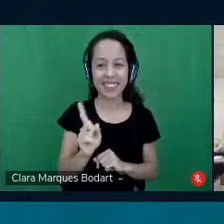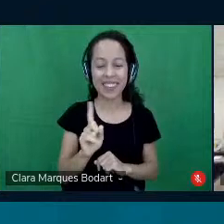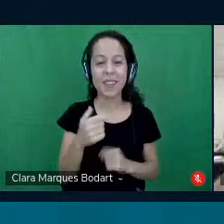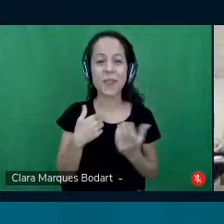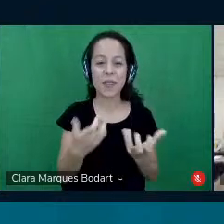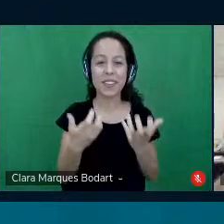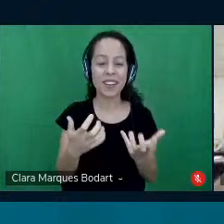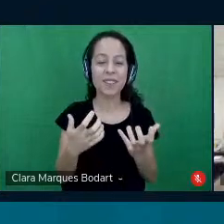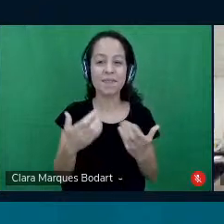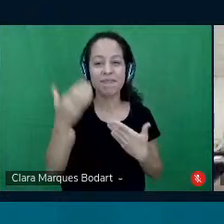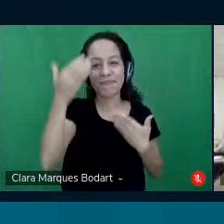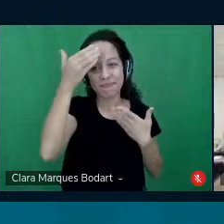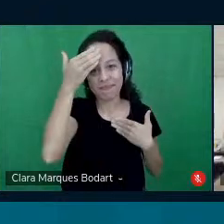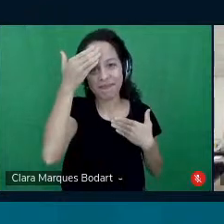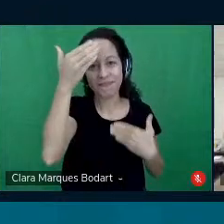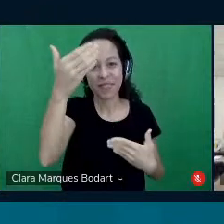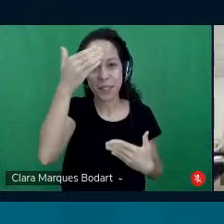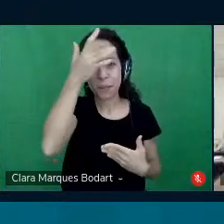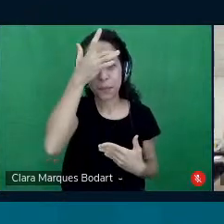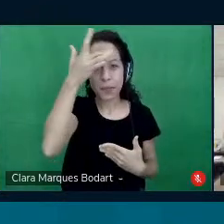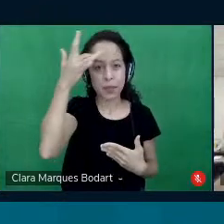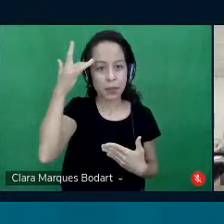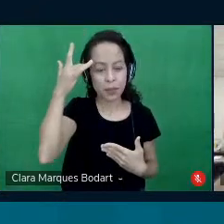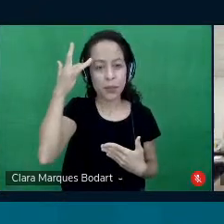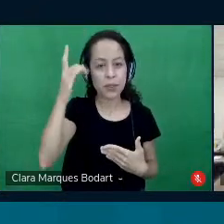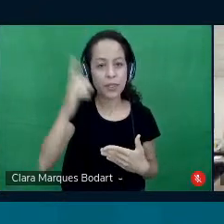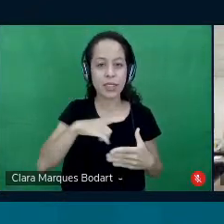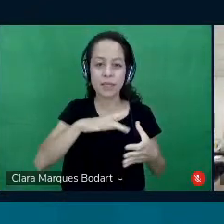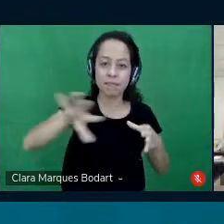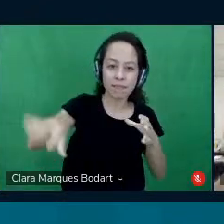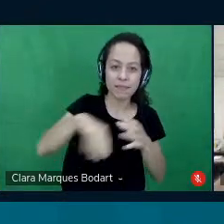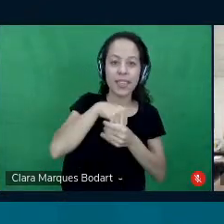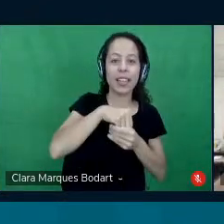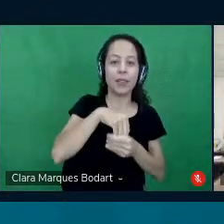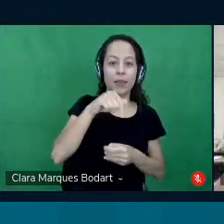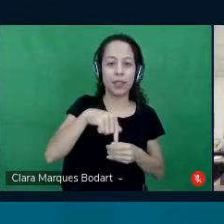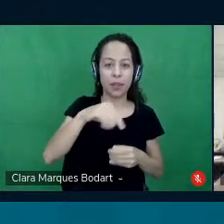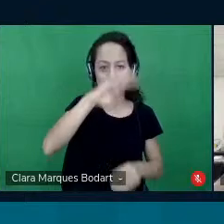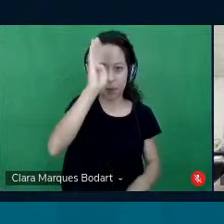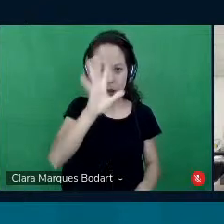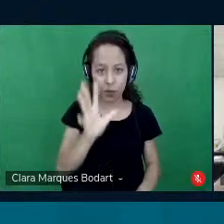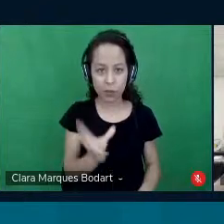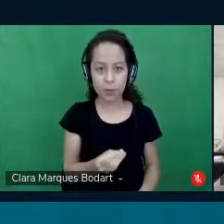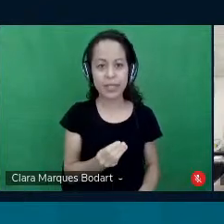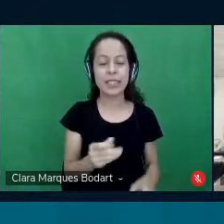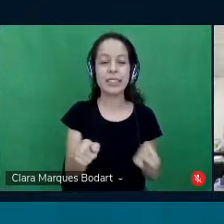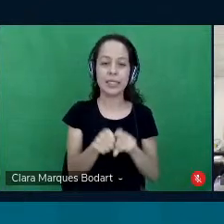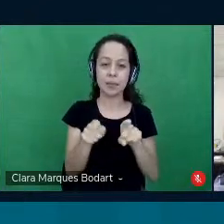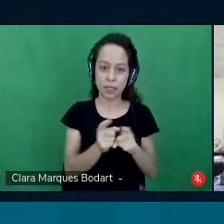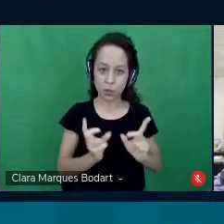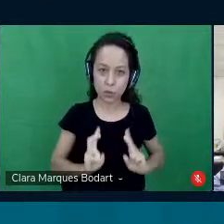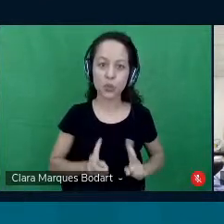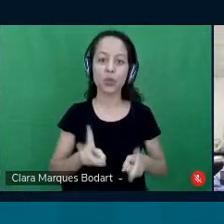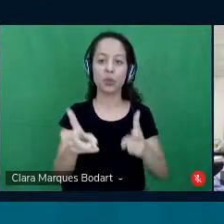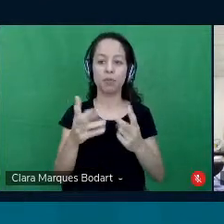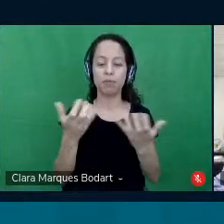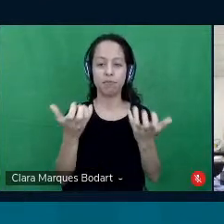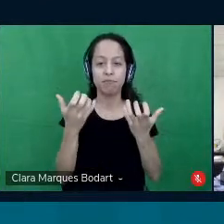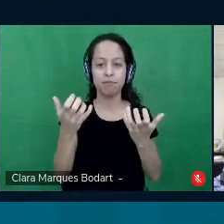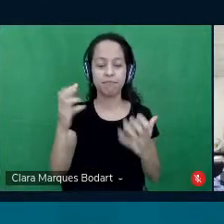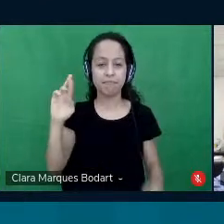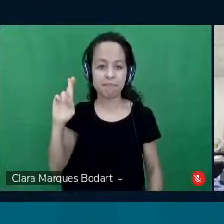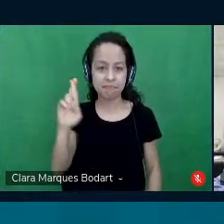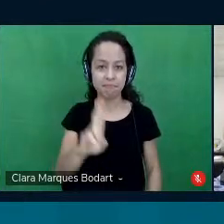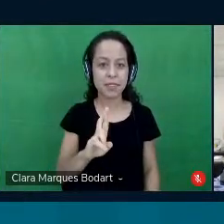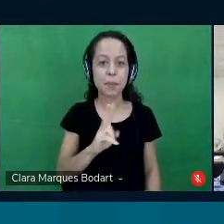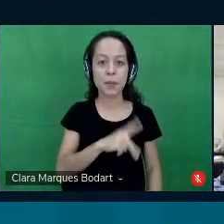que tornam possível a constituição do próprio PT e a sua manutenção. Então, eu gostaria de agradecer aqui, em nome do professor